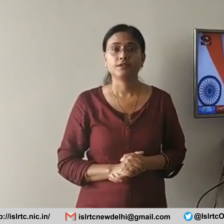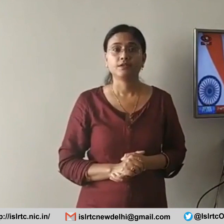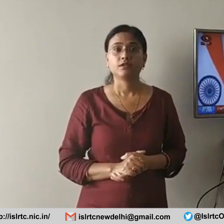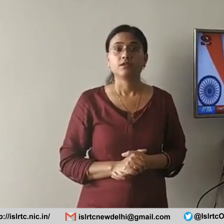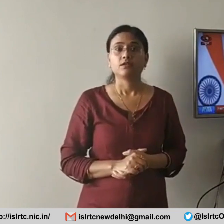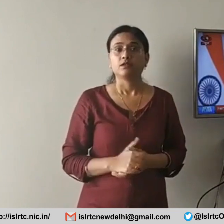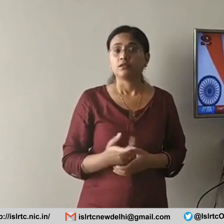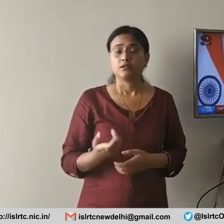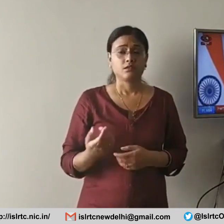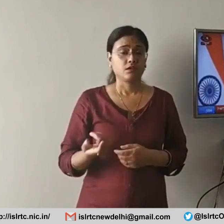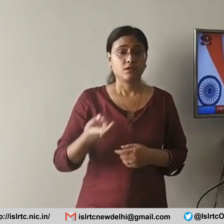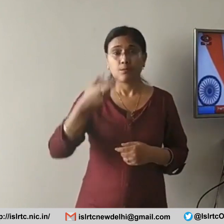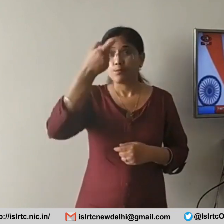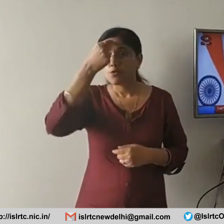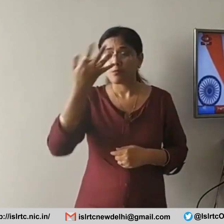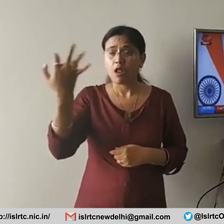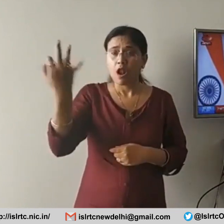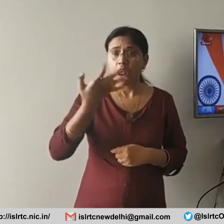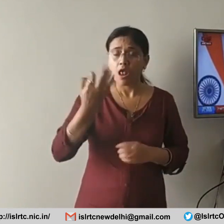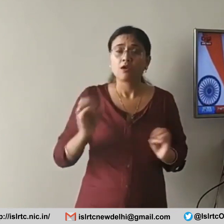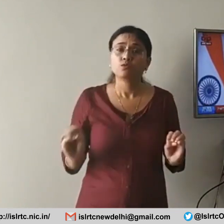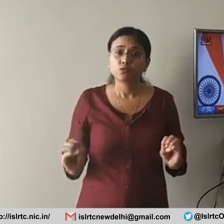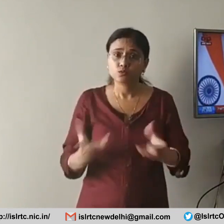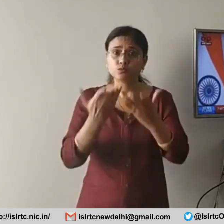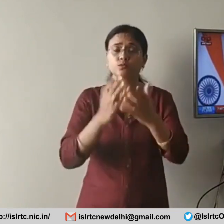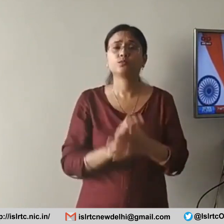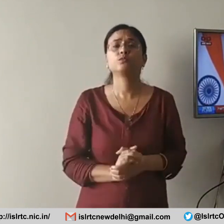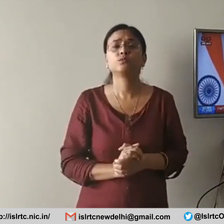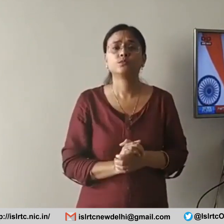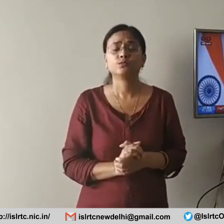नए संकट पैदा करेगा। इसलिए